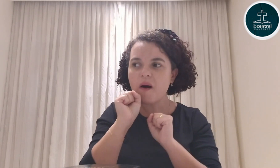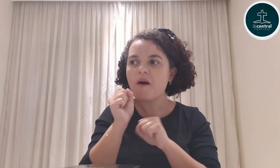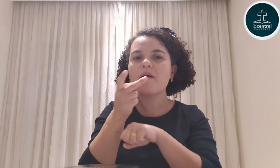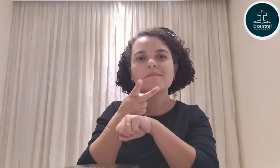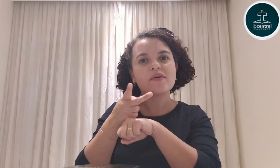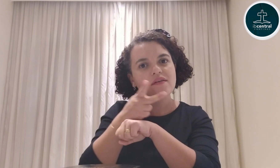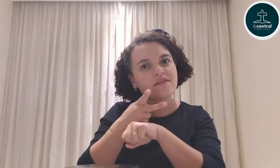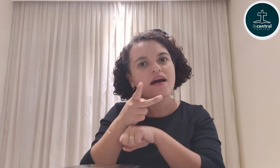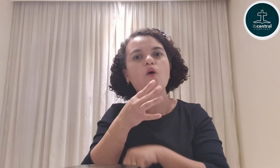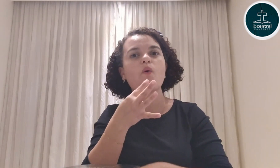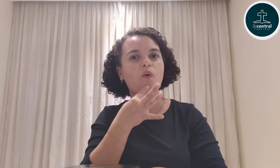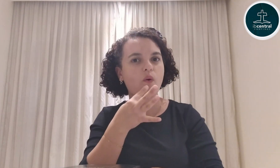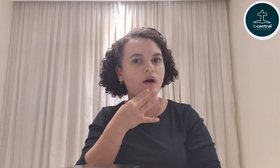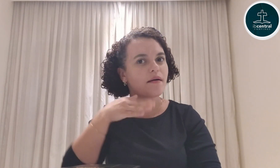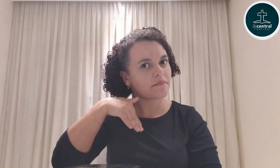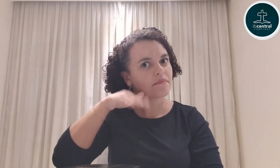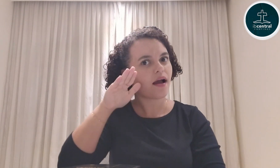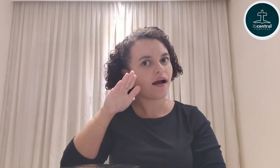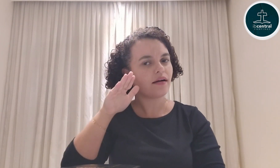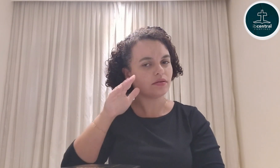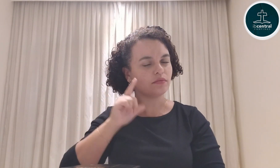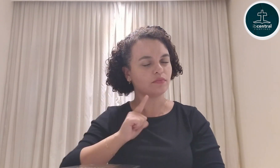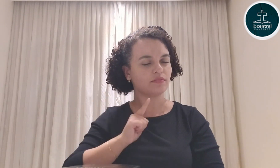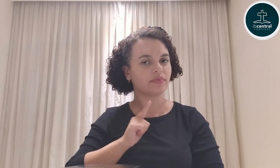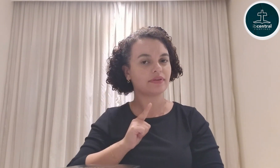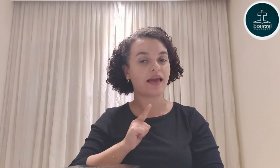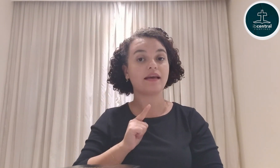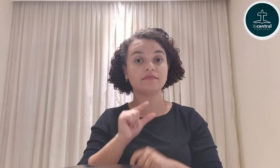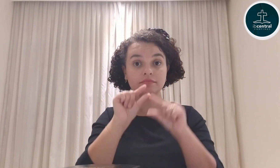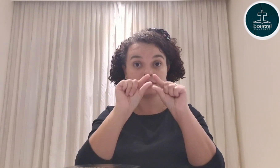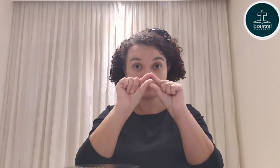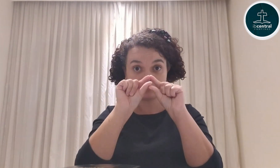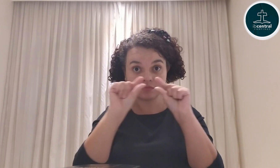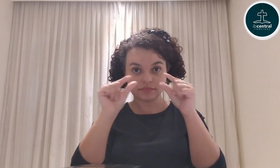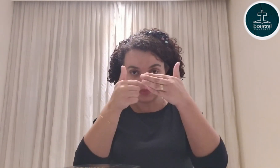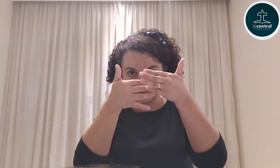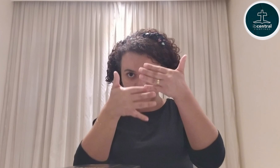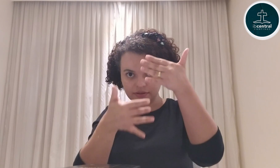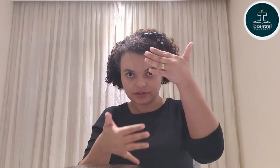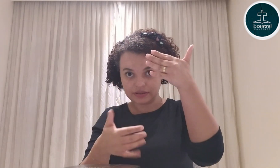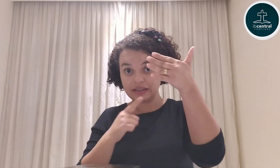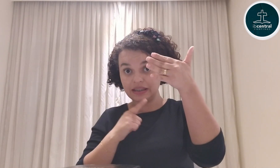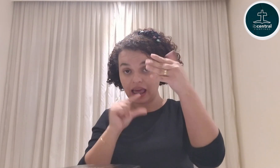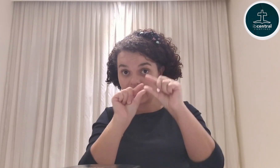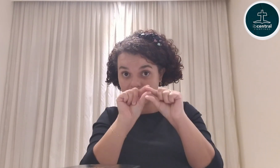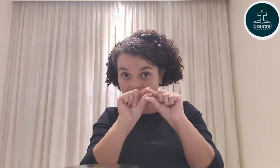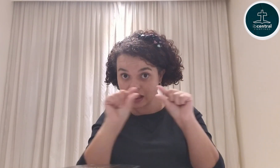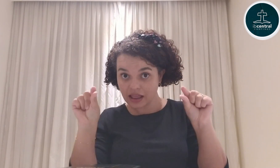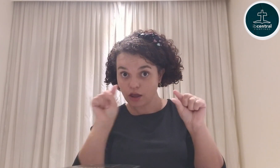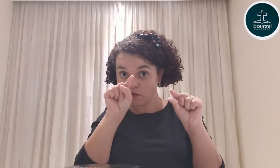informações no site da junta e conhecer mais esses materiais. Aqui na descrição